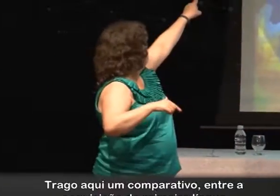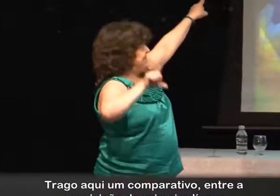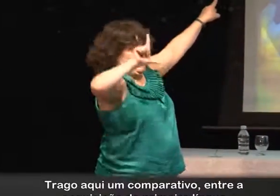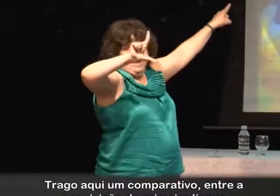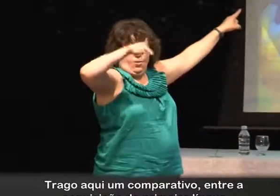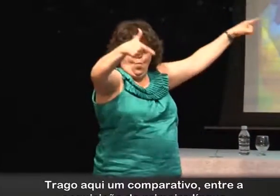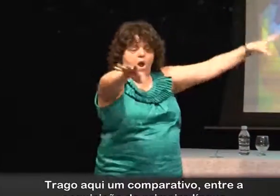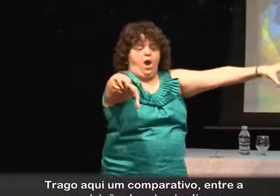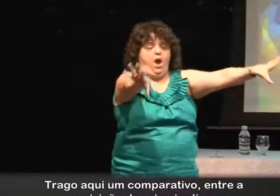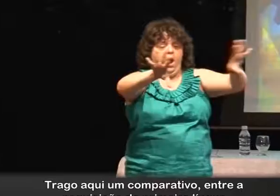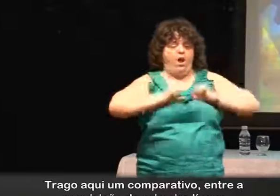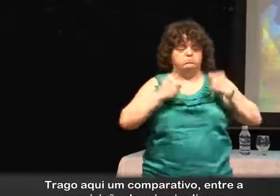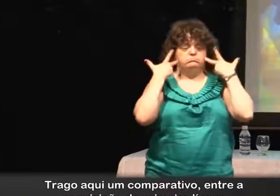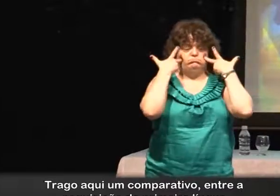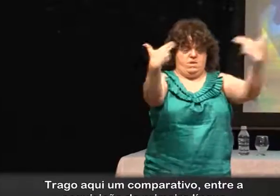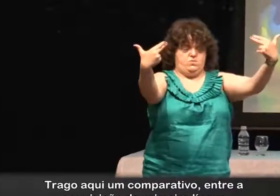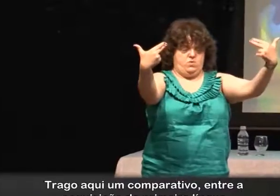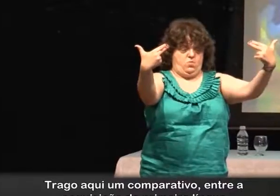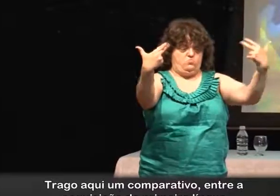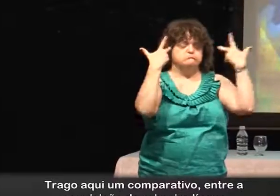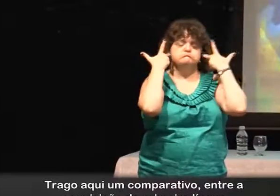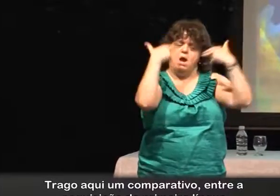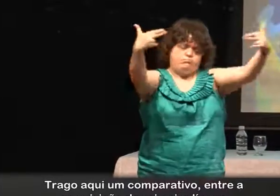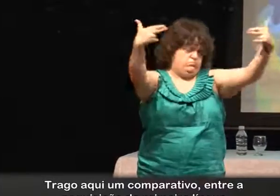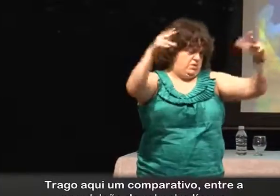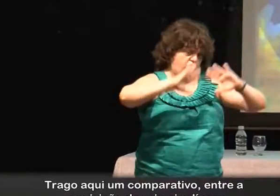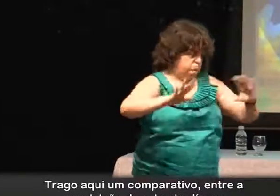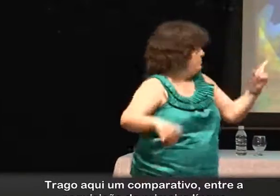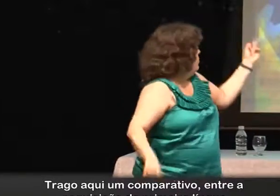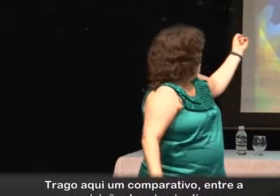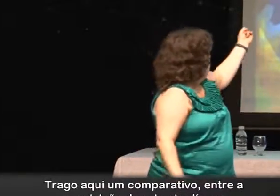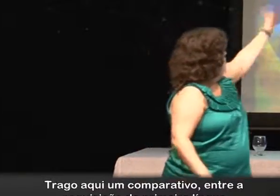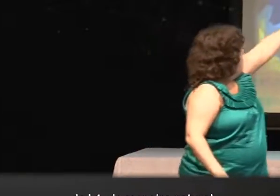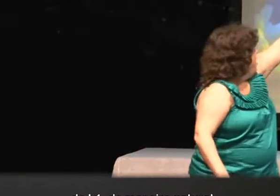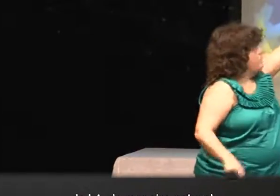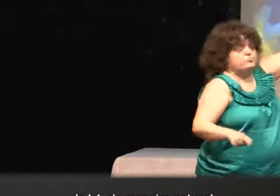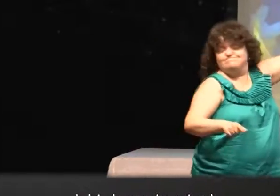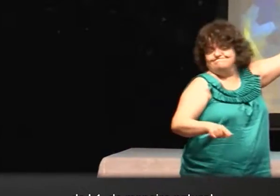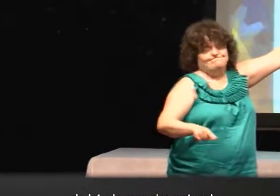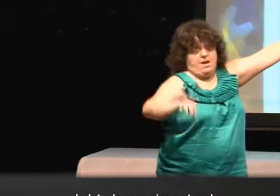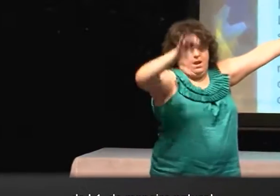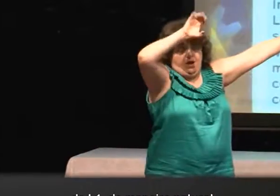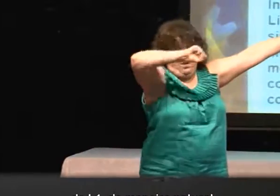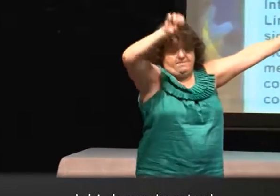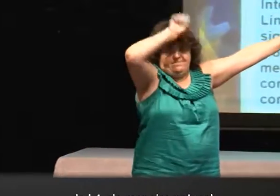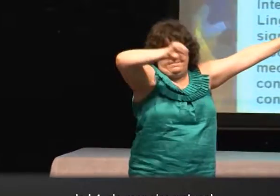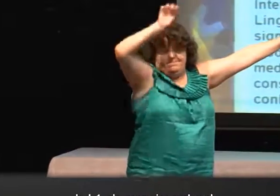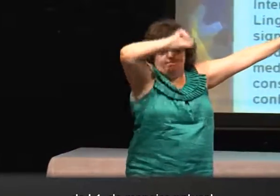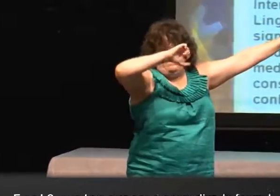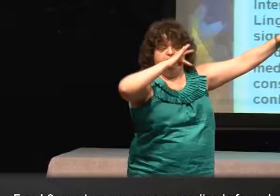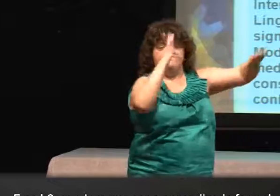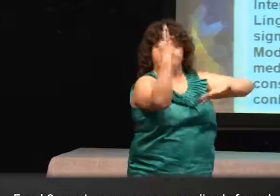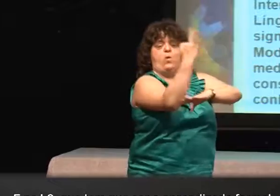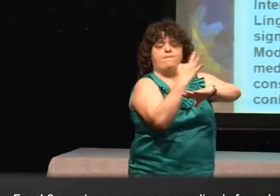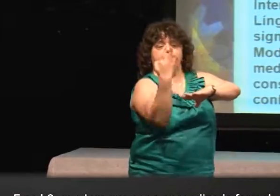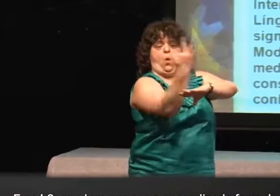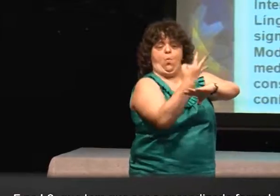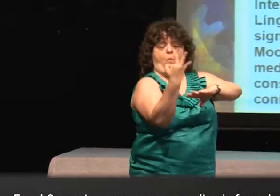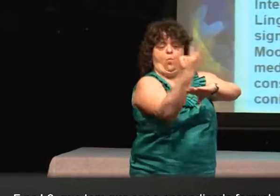E aí eu trago um comparativo, né, da aquisição de primeira língua, né, de L1, de maneira natural, e na L2, que tem que ser